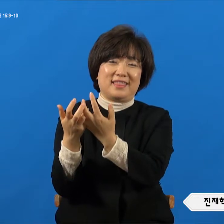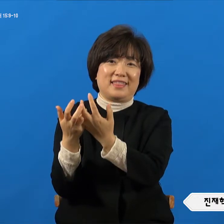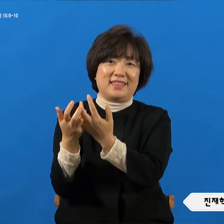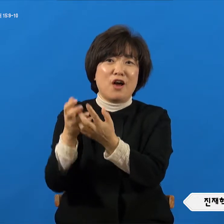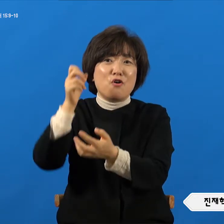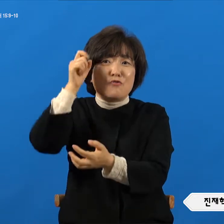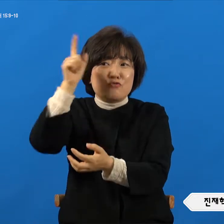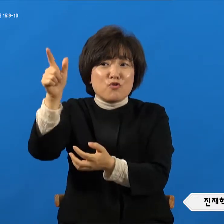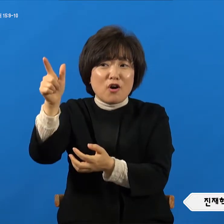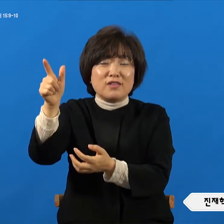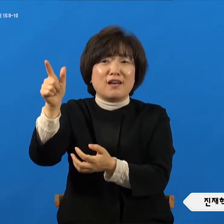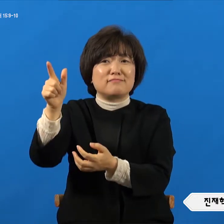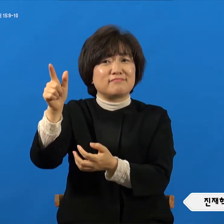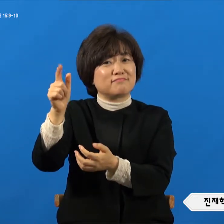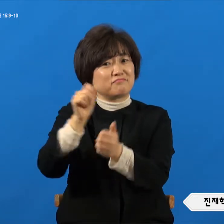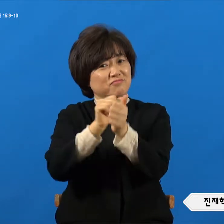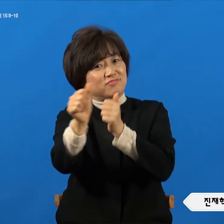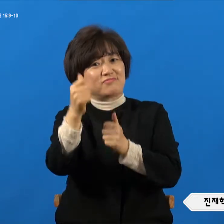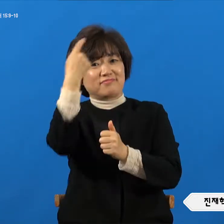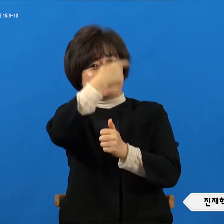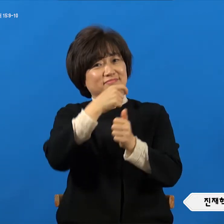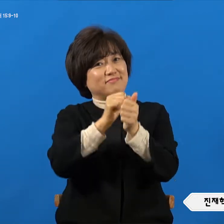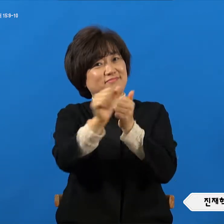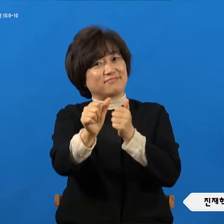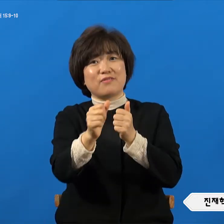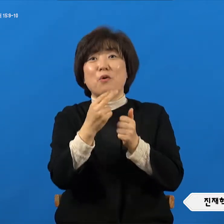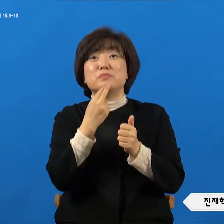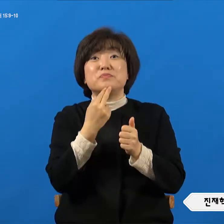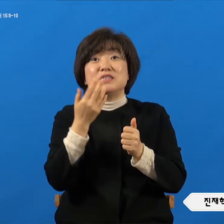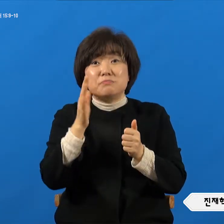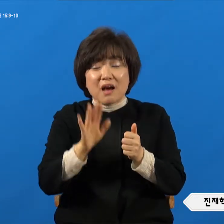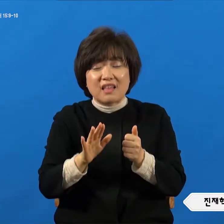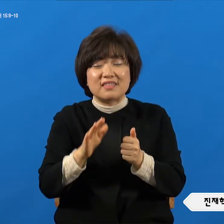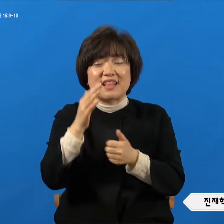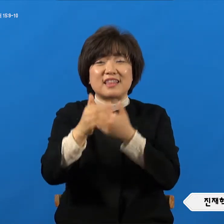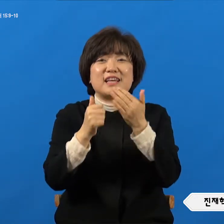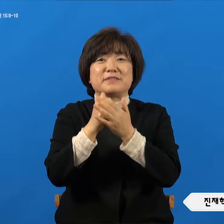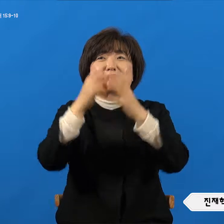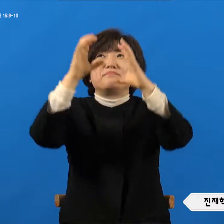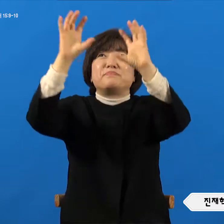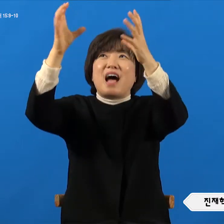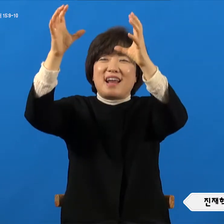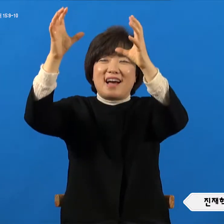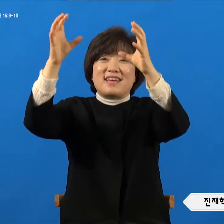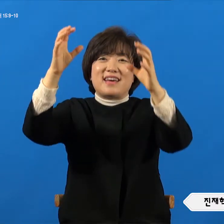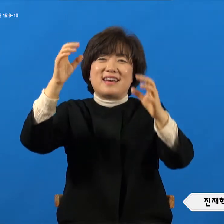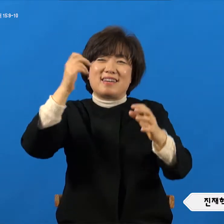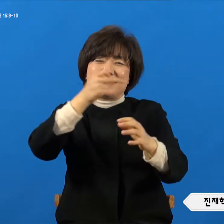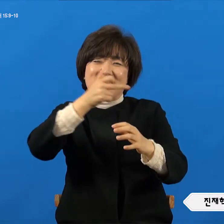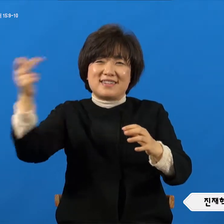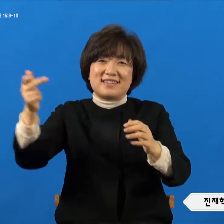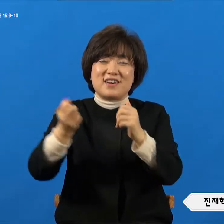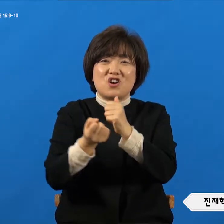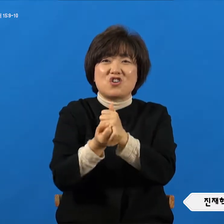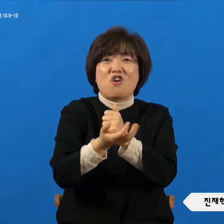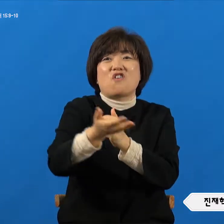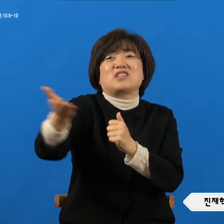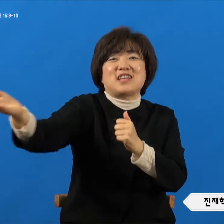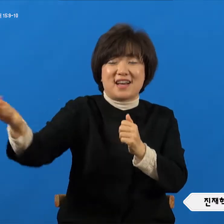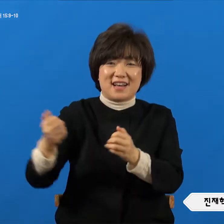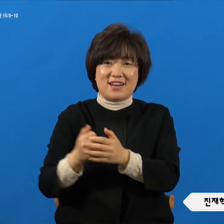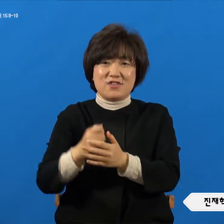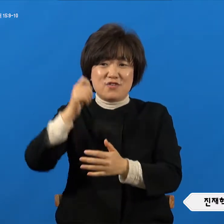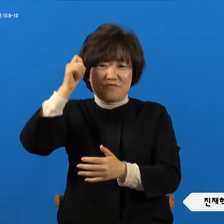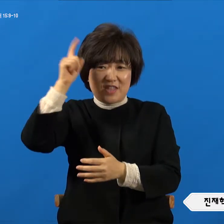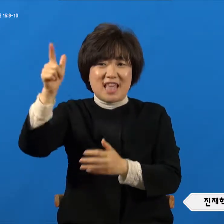그렇게 뛰어난 외모를 가지지 않았지만 하나님 나라에 큰 영향을 끼쳤던 위대한 사도, 위대한